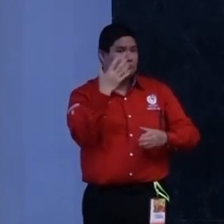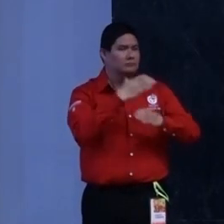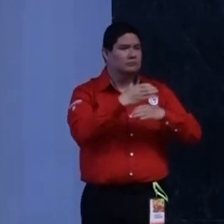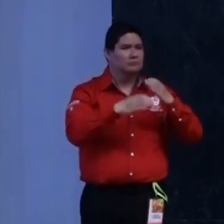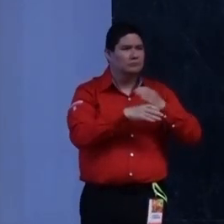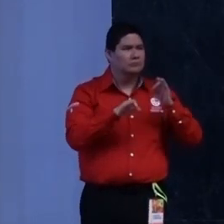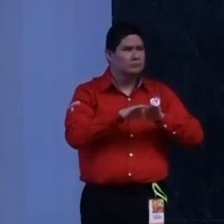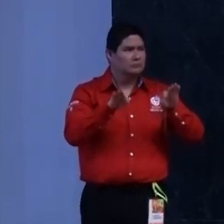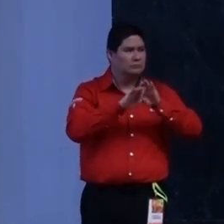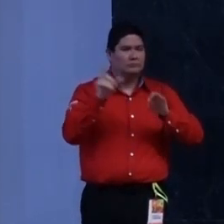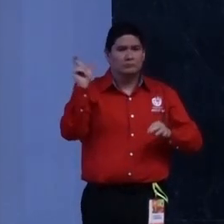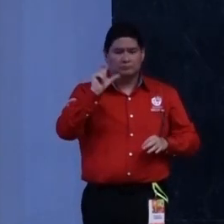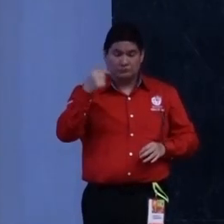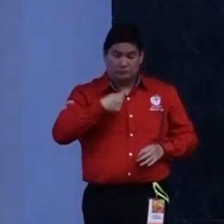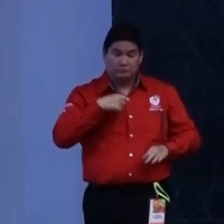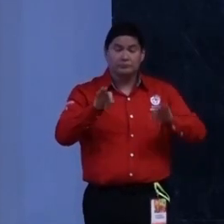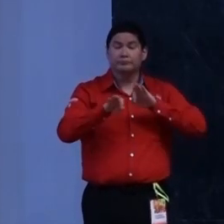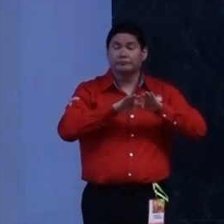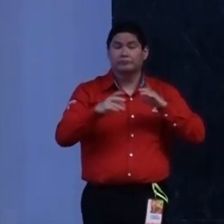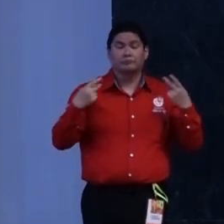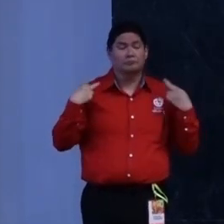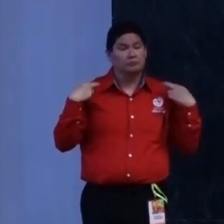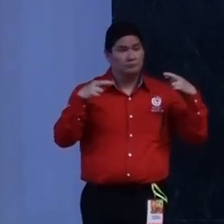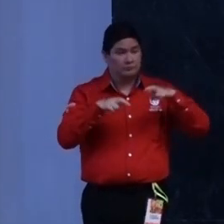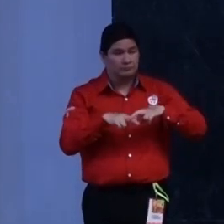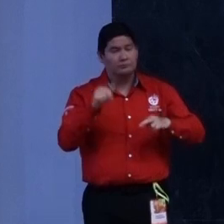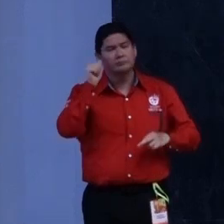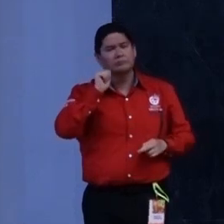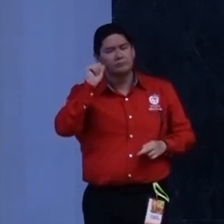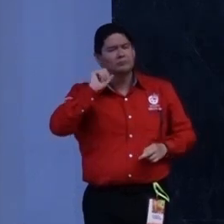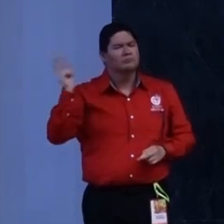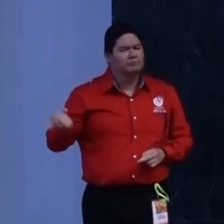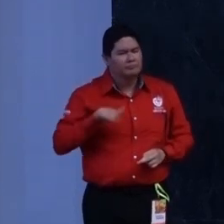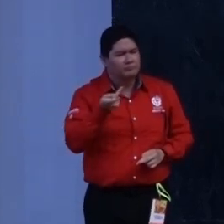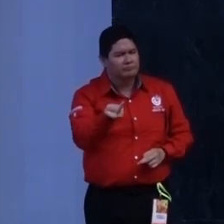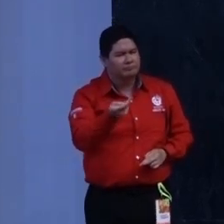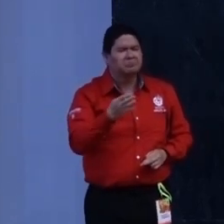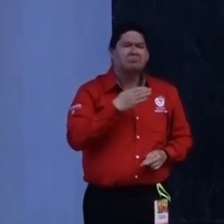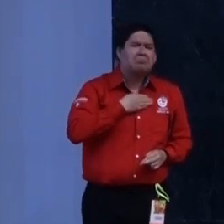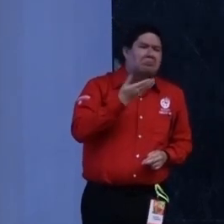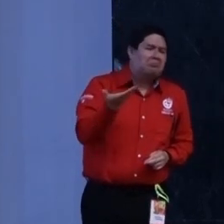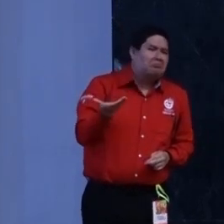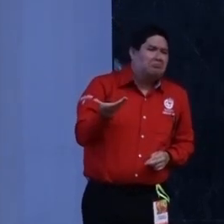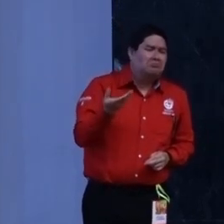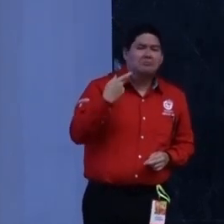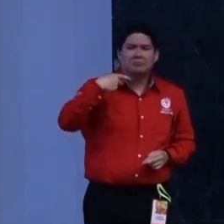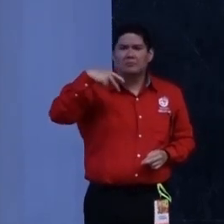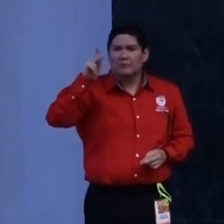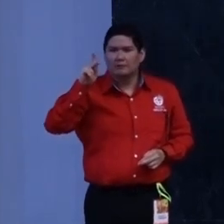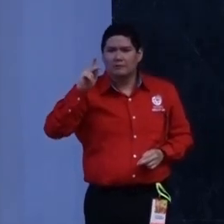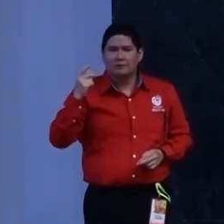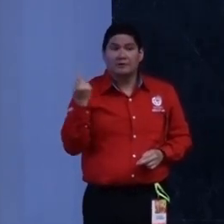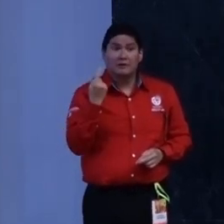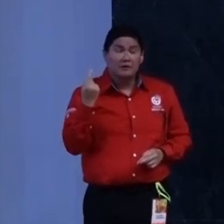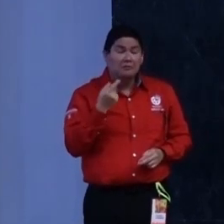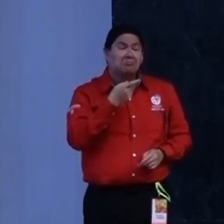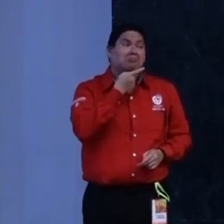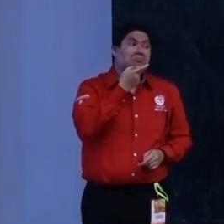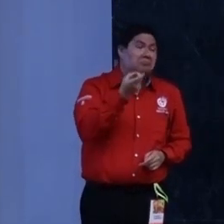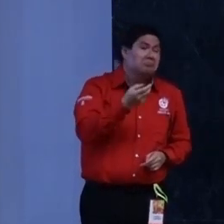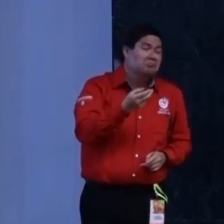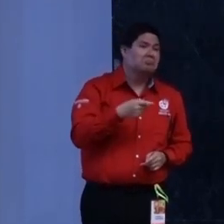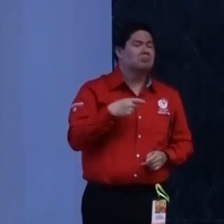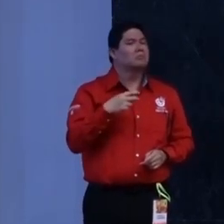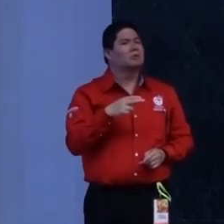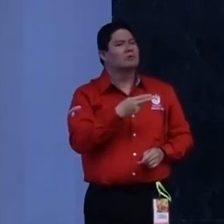Cuando yo he trabajado con docentes, siempre me preguntan, bueno, pero ¿qué nos recomendaría